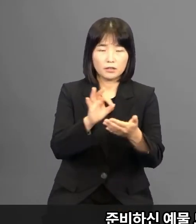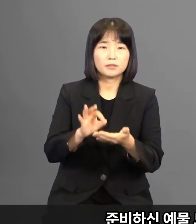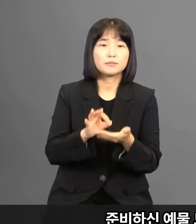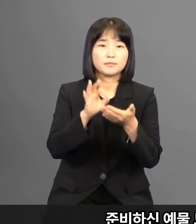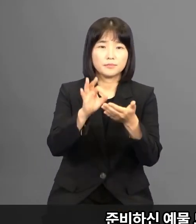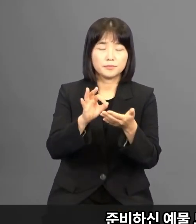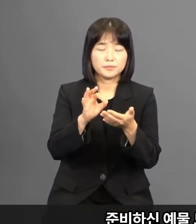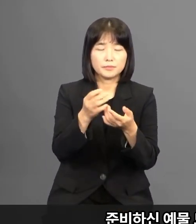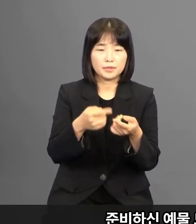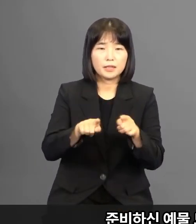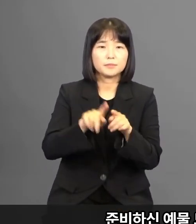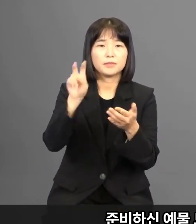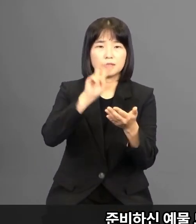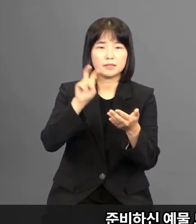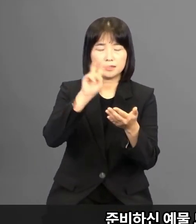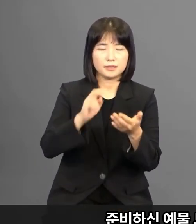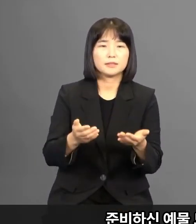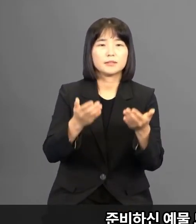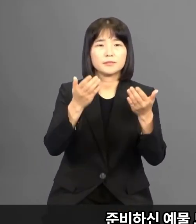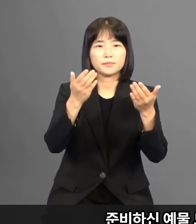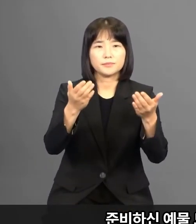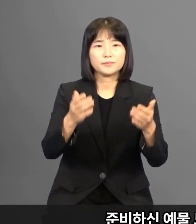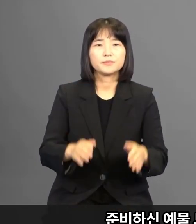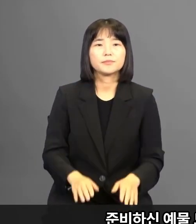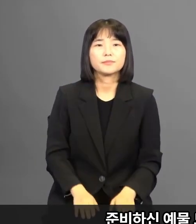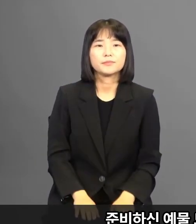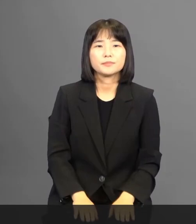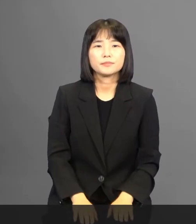함께 찬양하겠습니다.